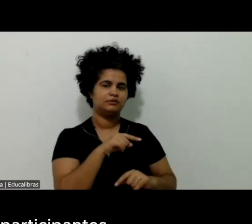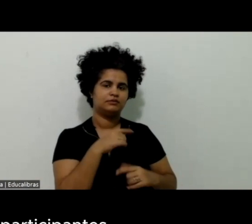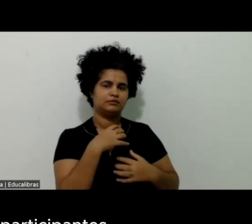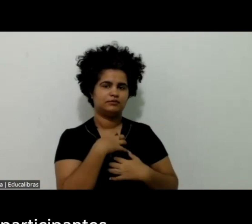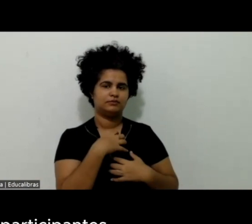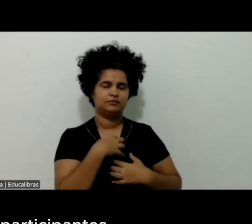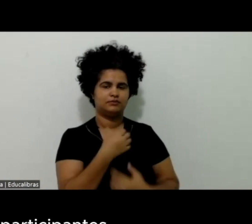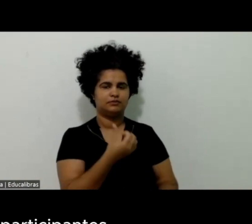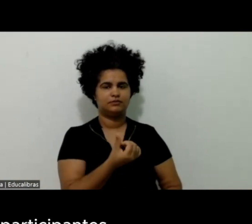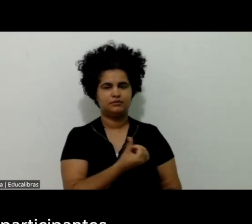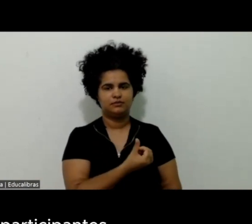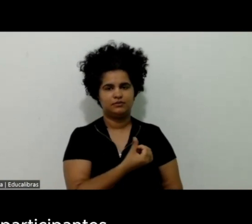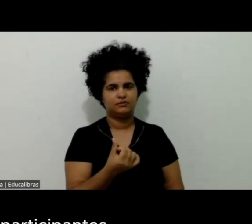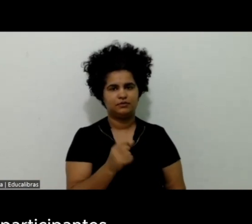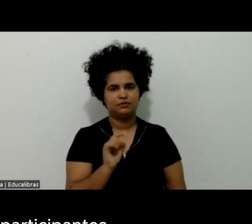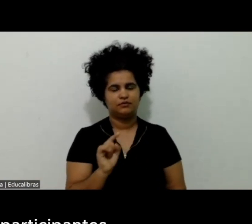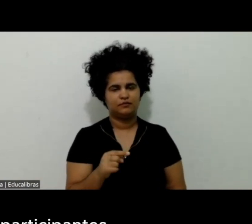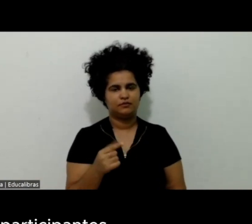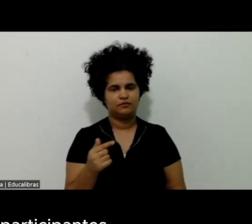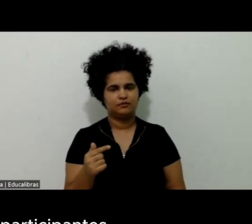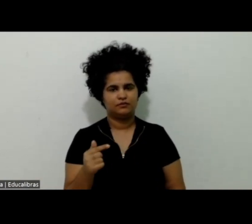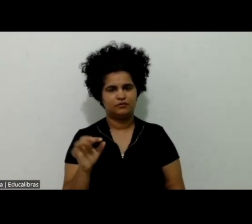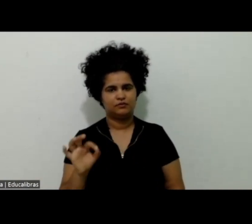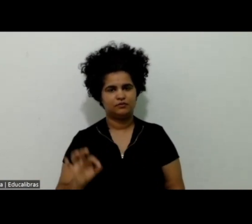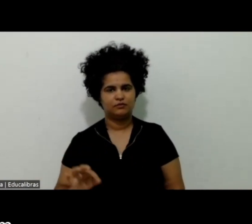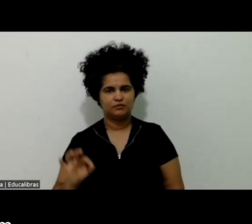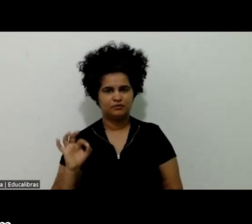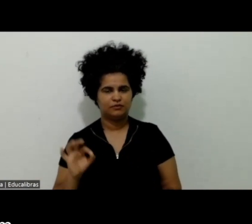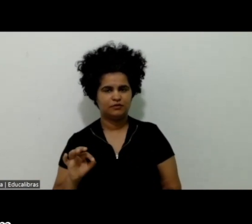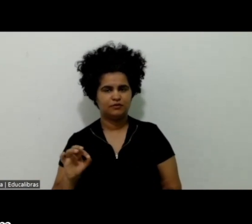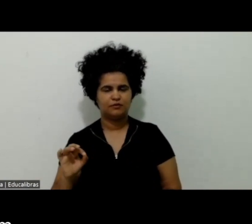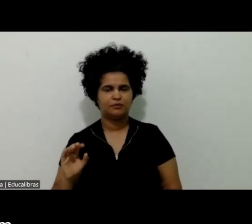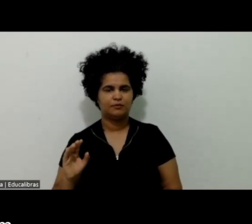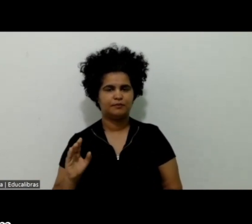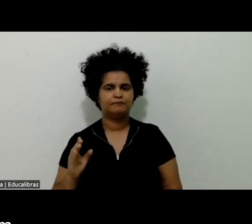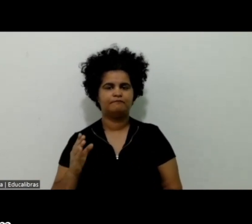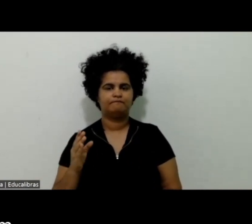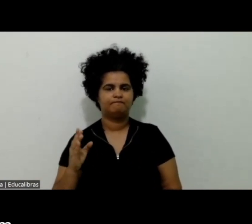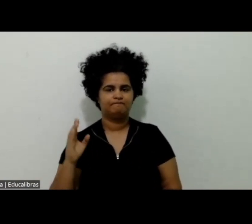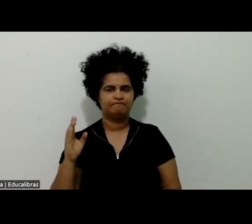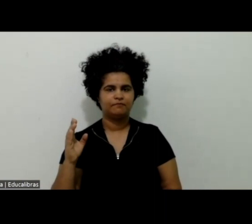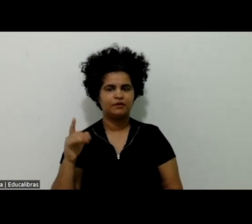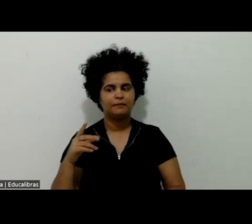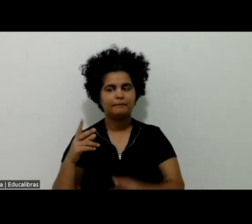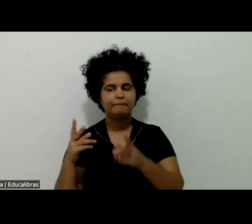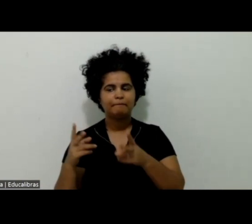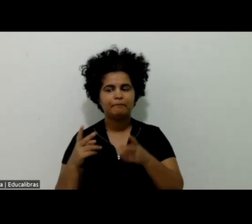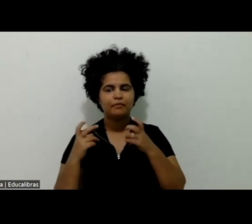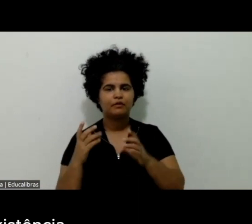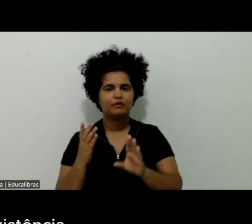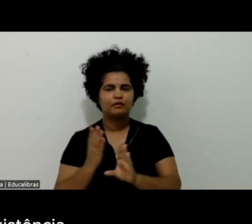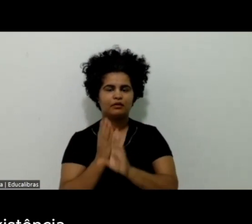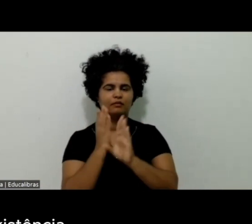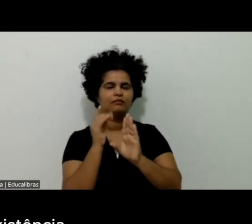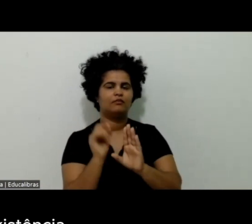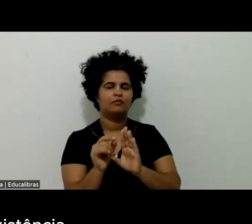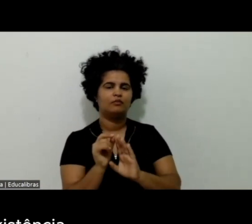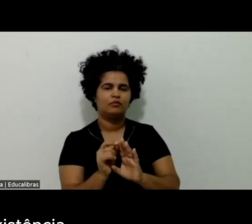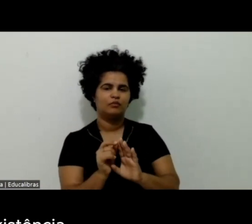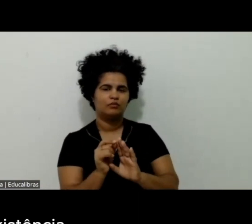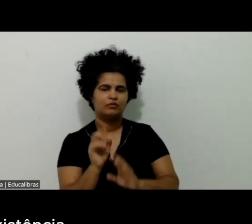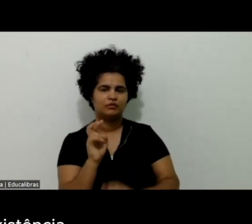66,7, quase 77% das participantes identificam, né, que, beleza,